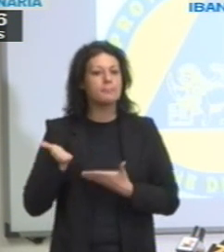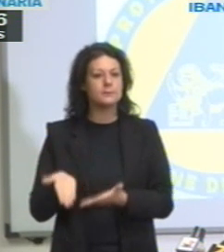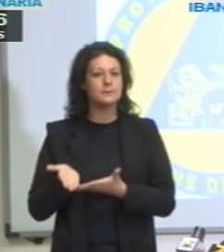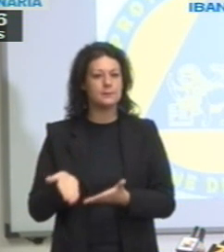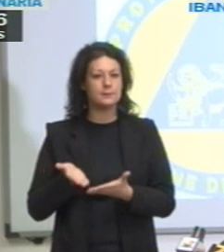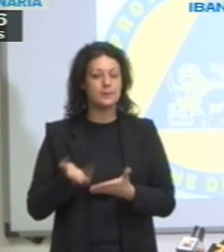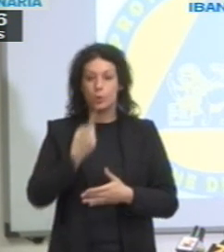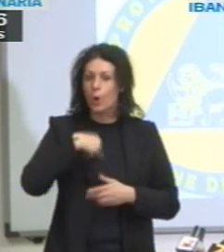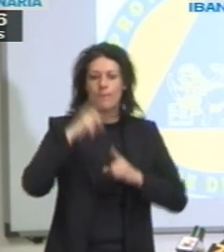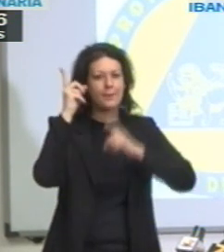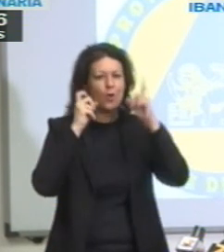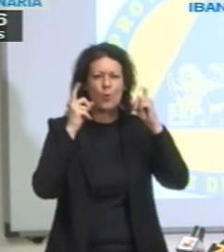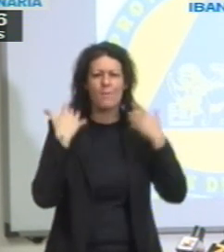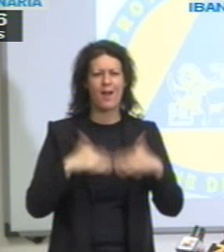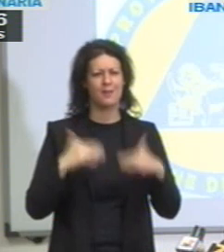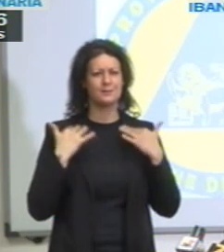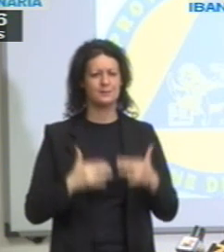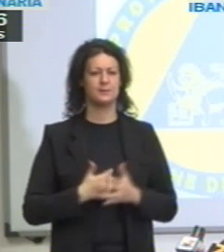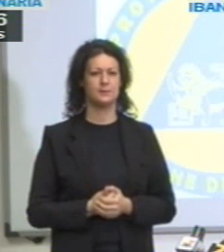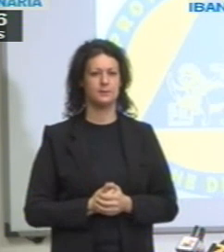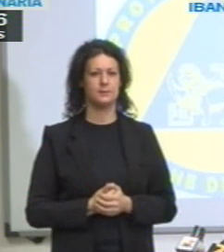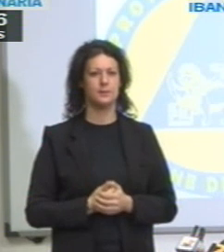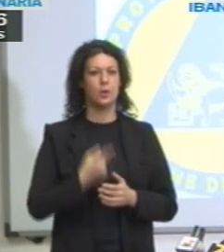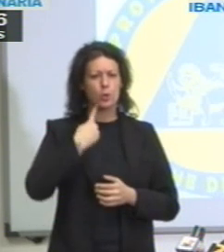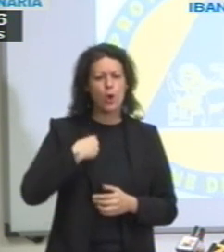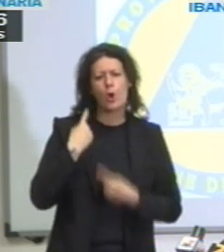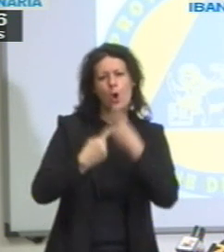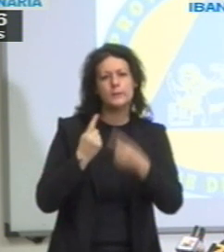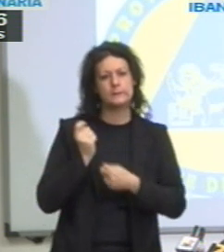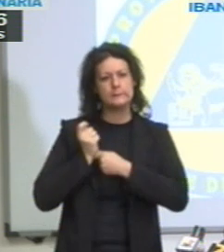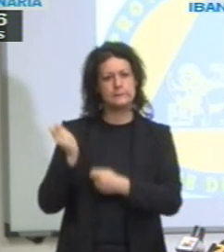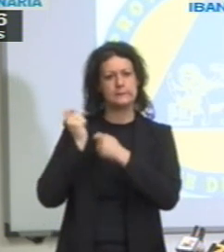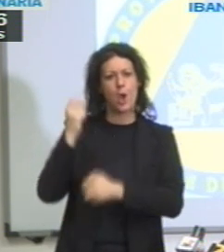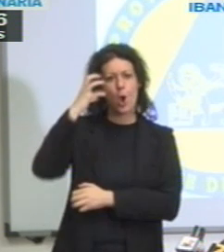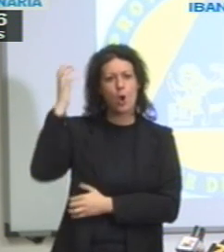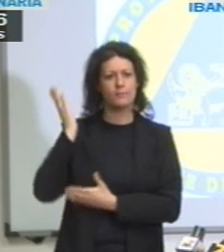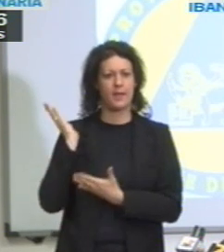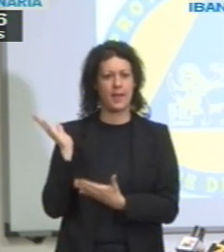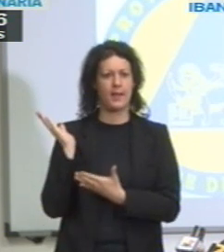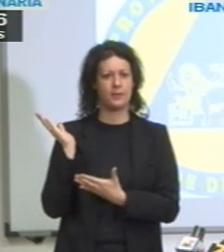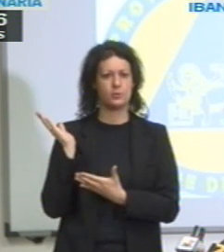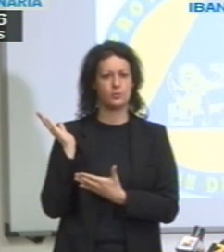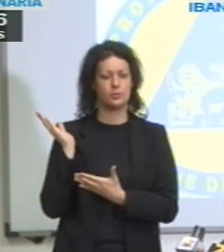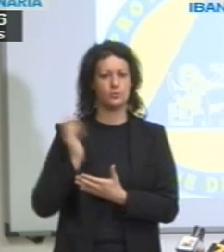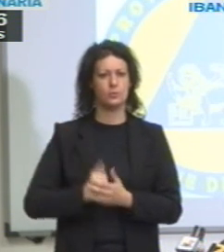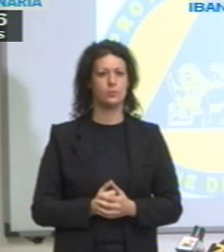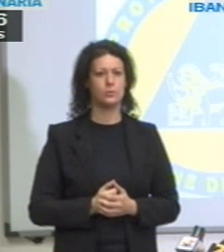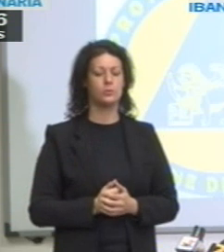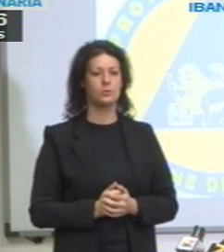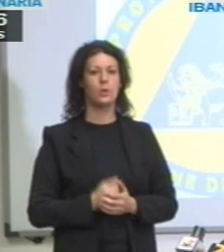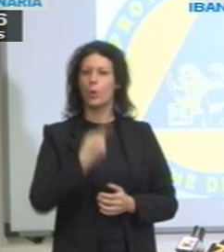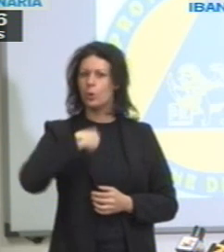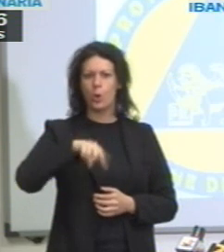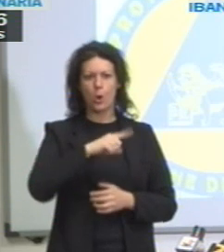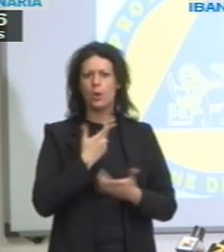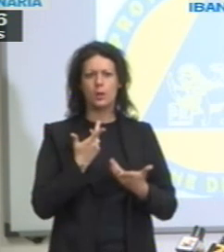siamo molto preoccupati di questa storia qui, e continuiamo a sollecitare il governo affinché, e noi siamo della partita, non ci chiamiamo fuori, non